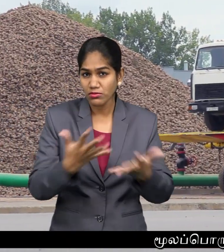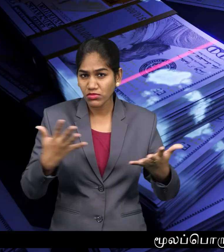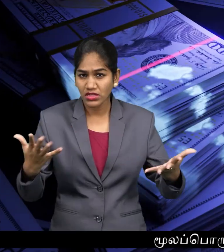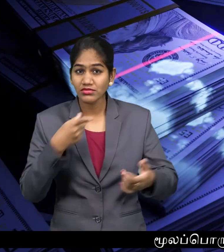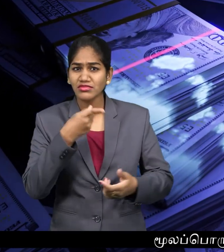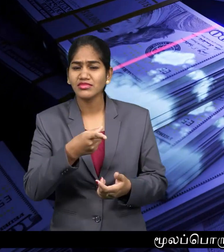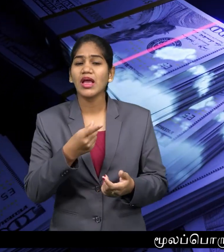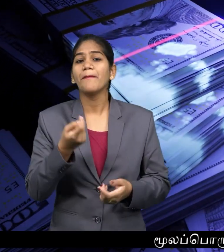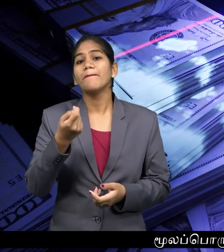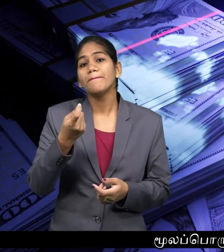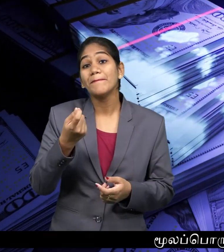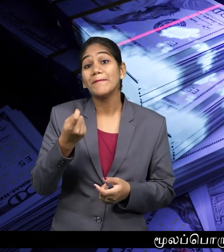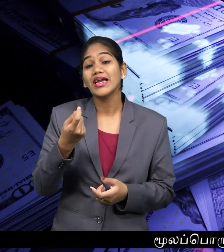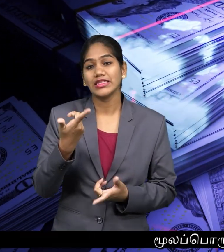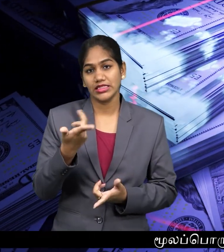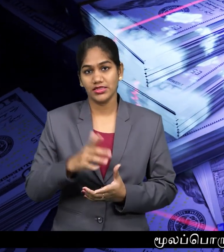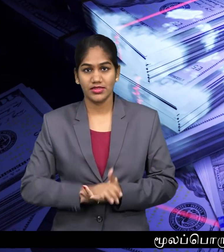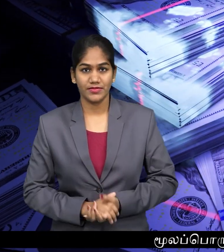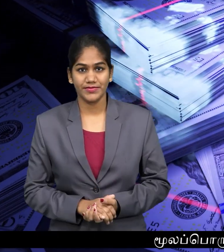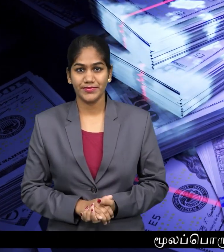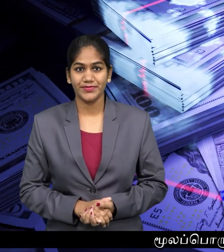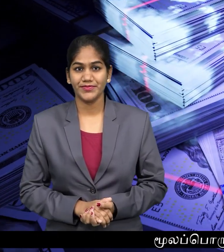மூலப்பொருட்கள் மற்றும் பணம்.